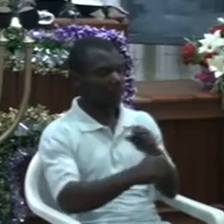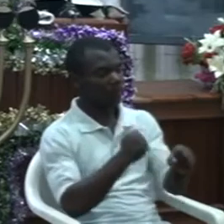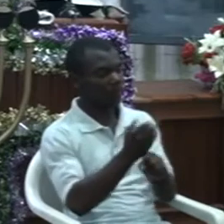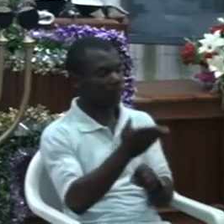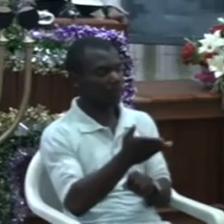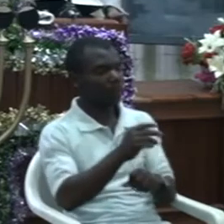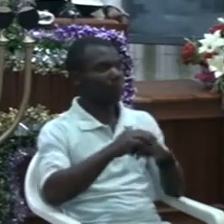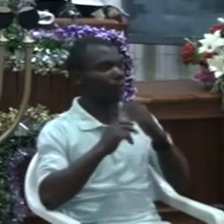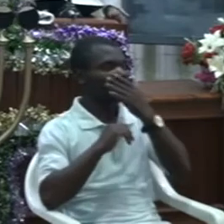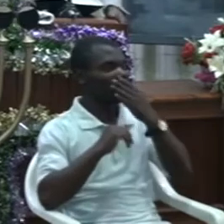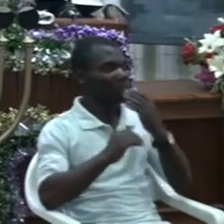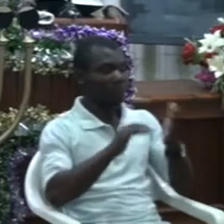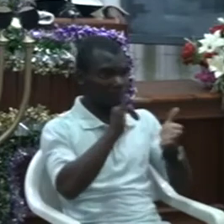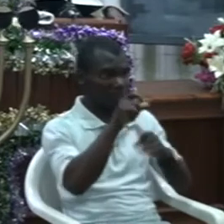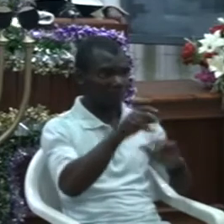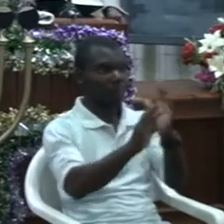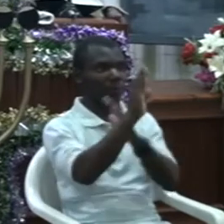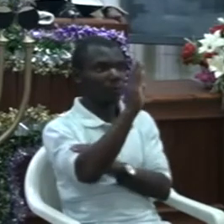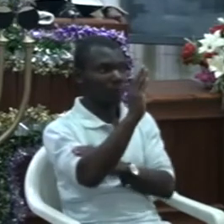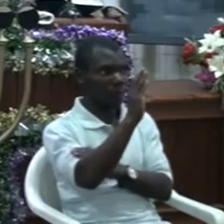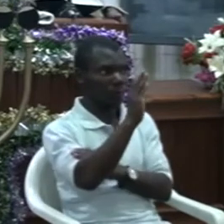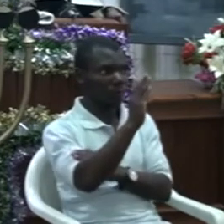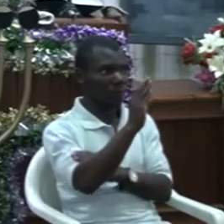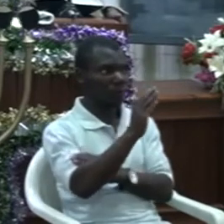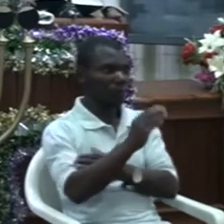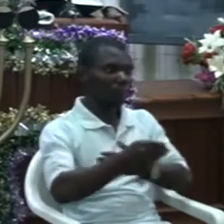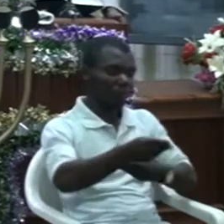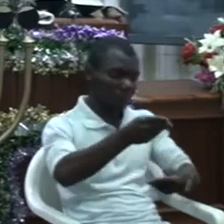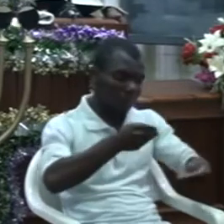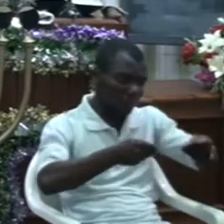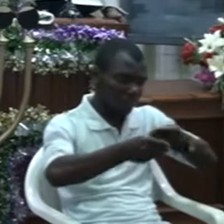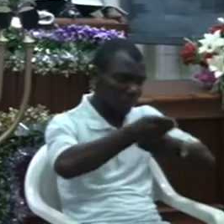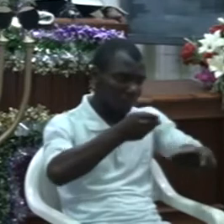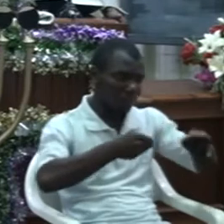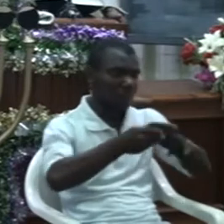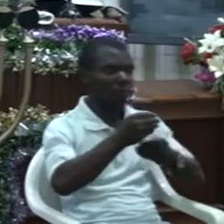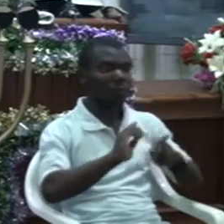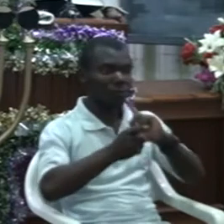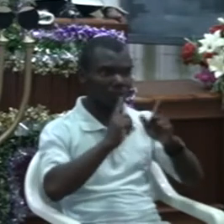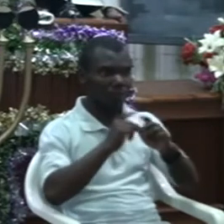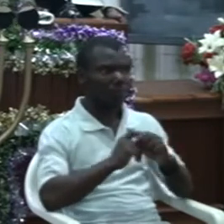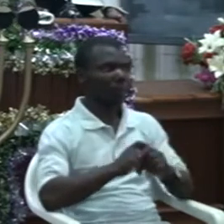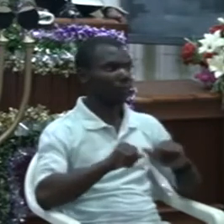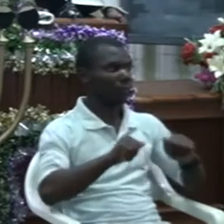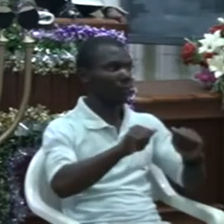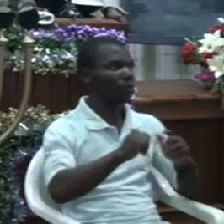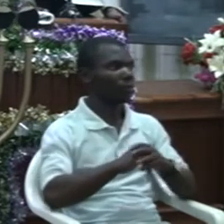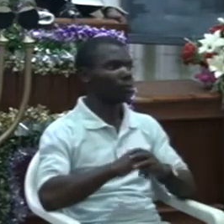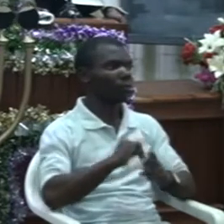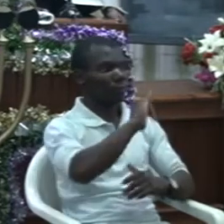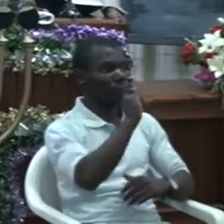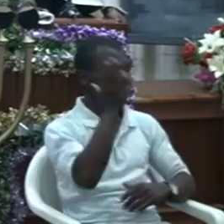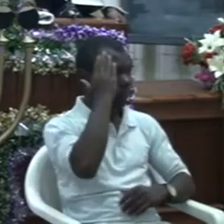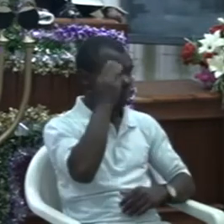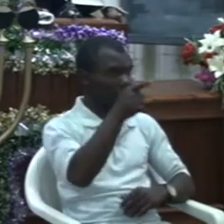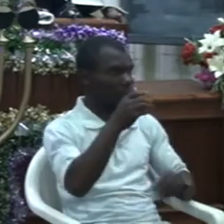ici. Ndio kile Mungu anatuzungumzi. C'est l'âge dont notre Dieu nous parle. Allons-y, frère. Ninajua